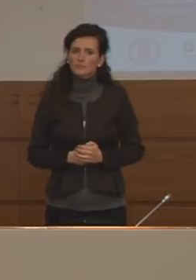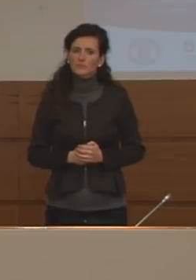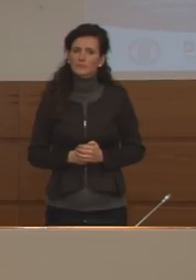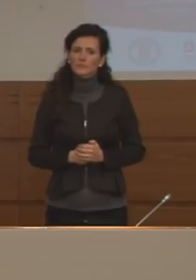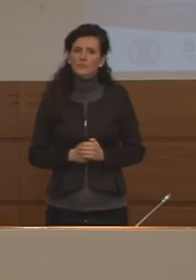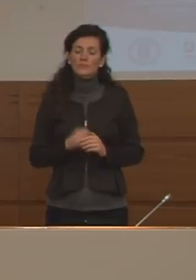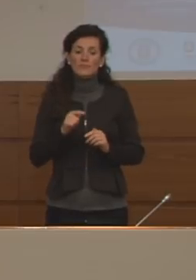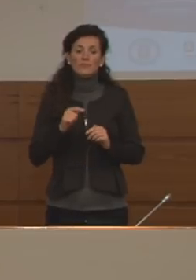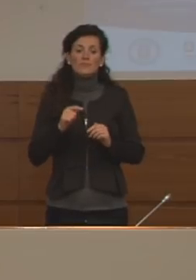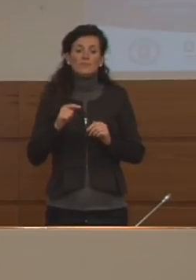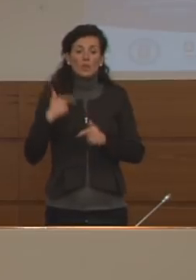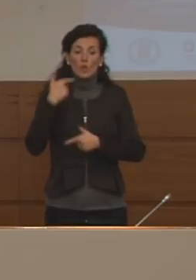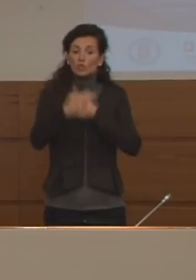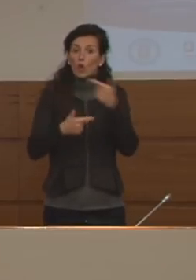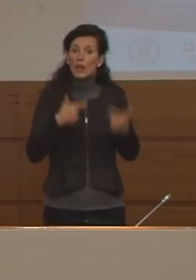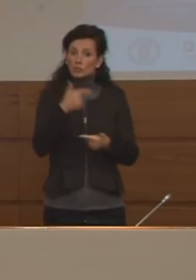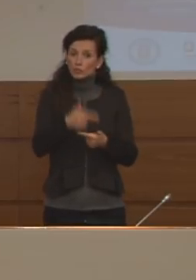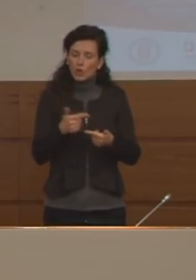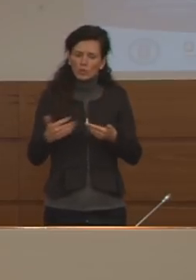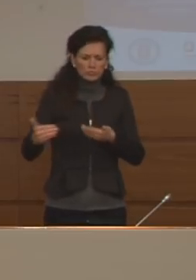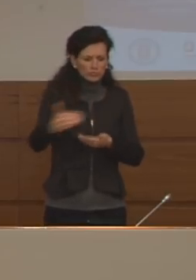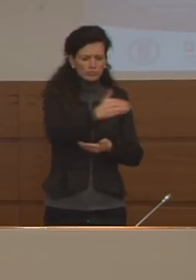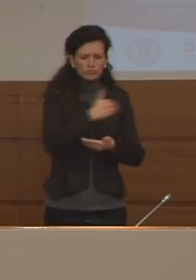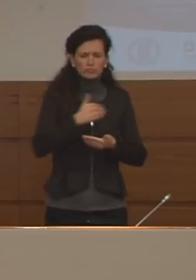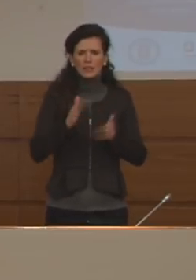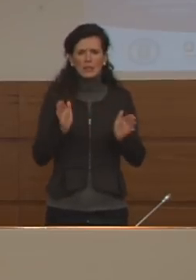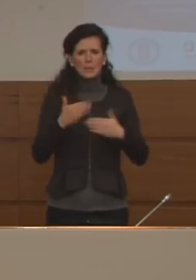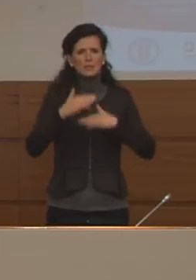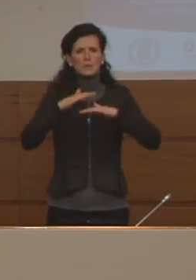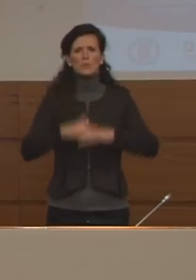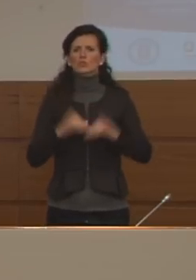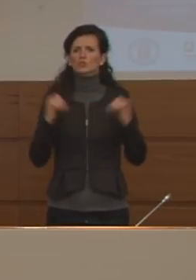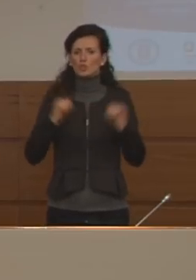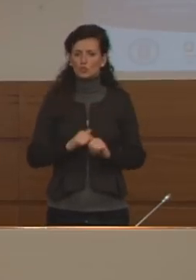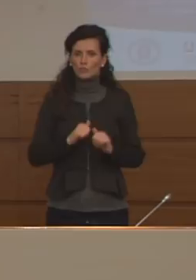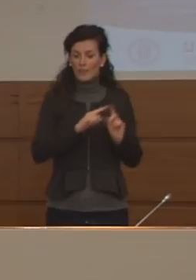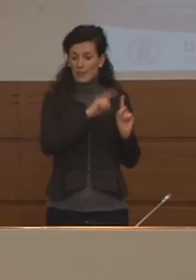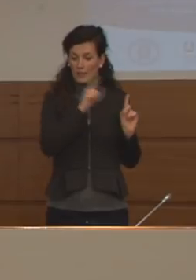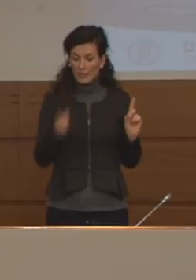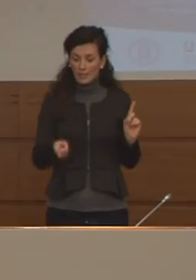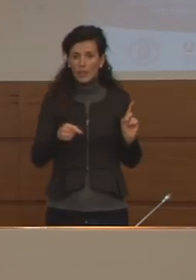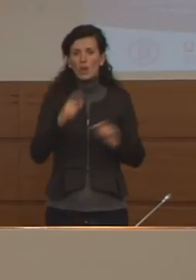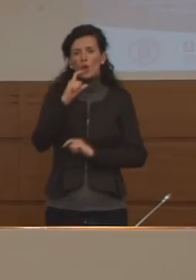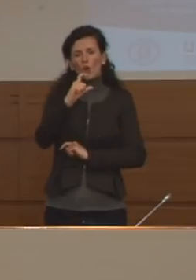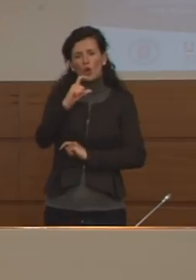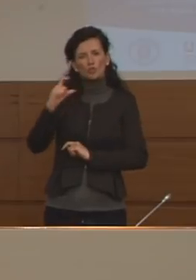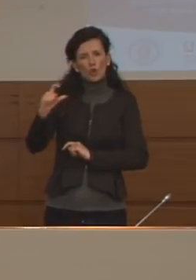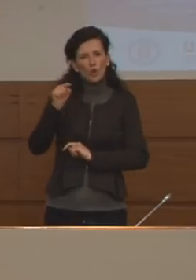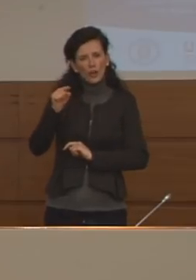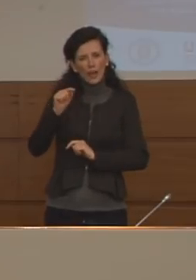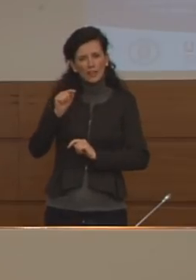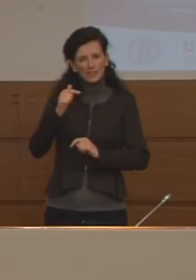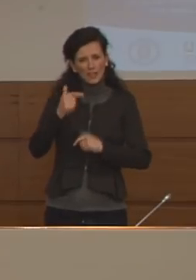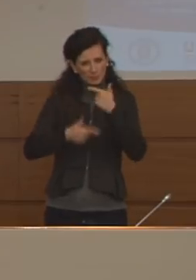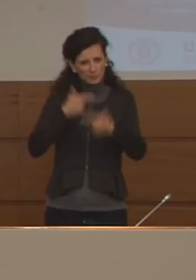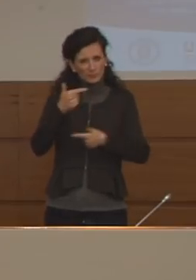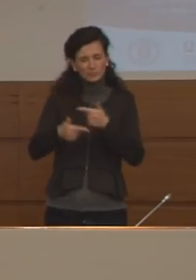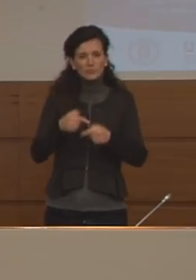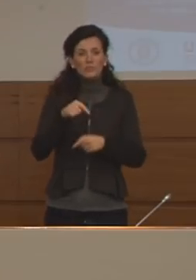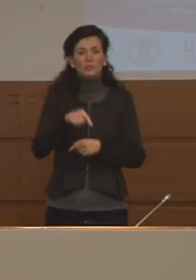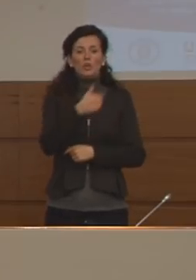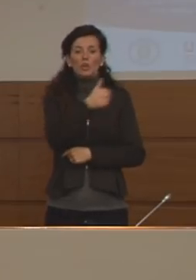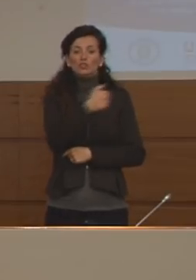raccolte dal dipartimento della protezione civile sul conto dedicato ad oggi abbiamo raccolto